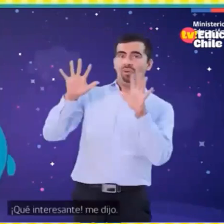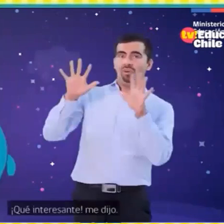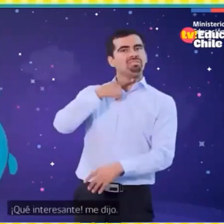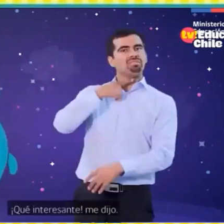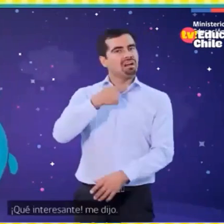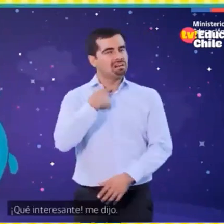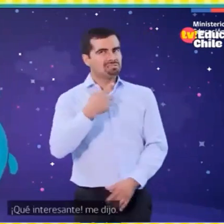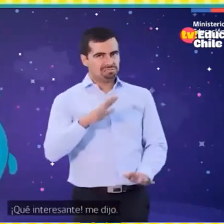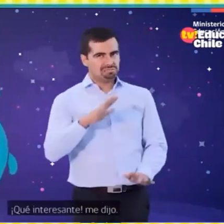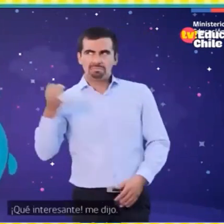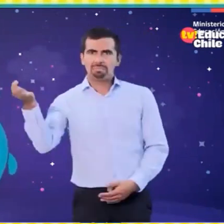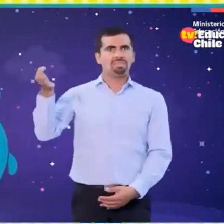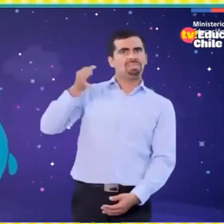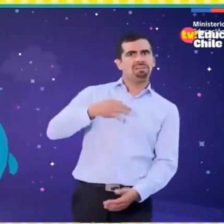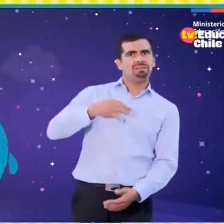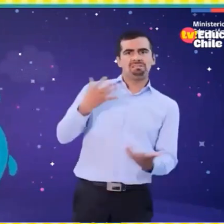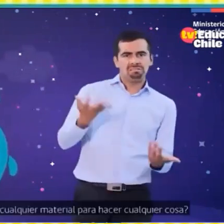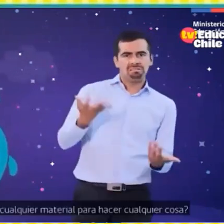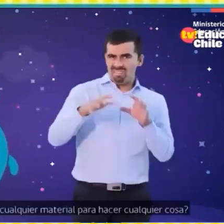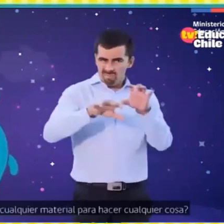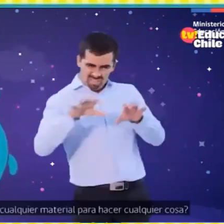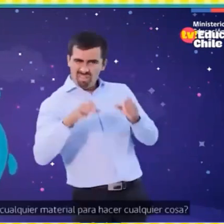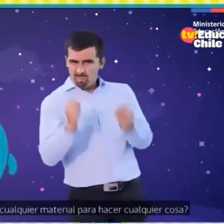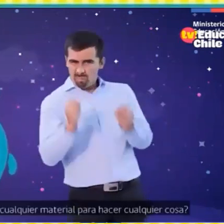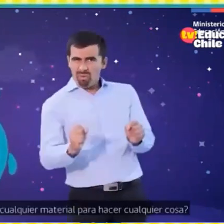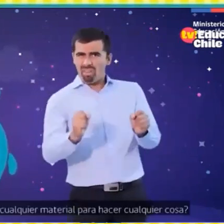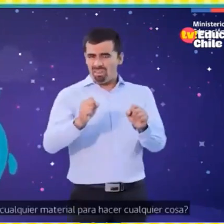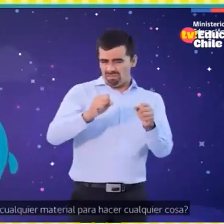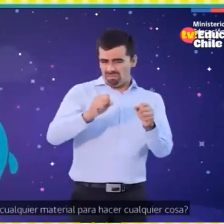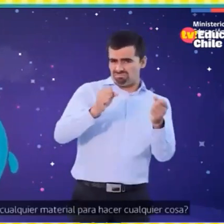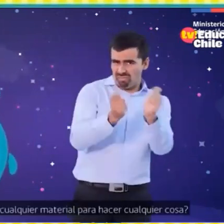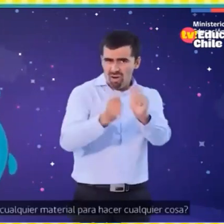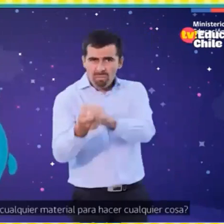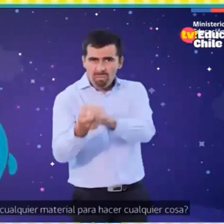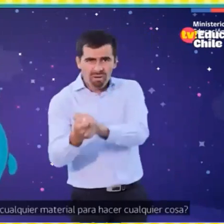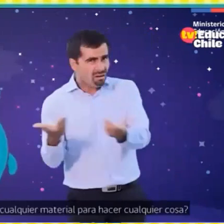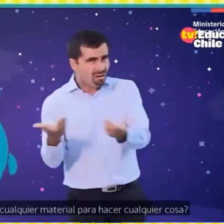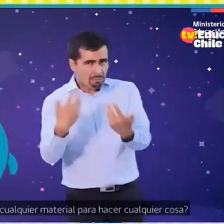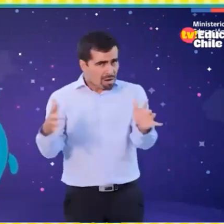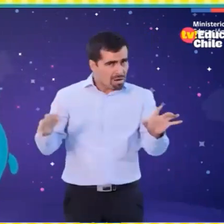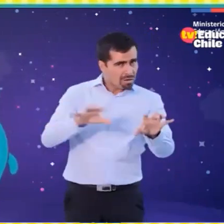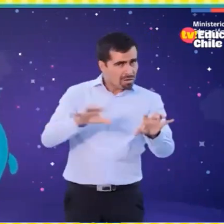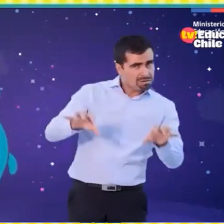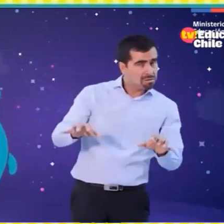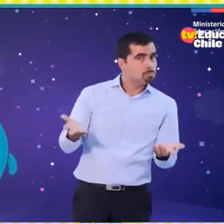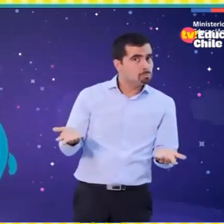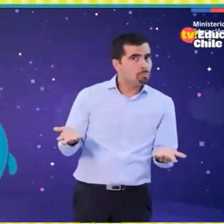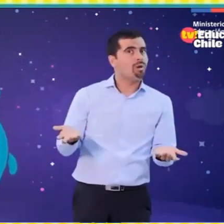¡Qué interesante!, me dijo. ¿Y puedo usar cualquier material para hacer cualquier cosa?